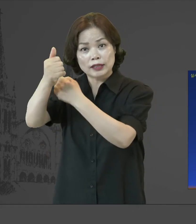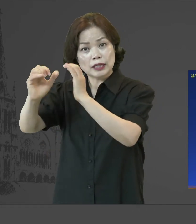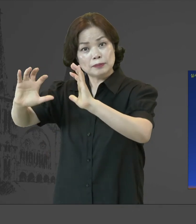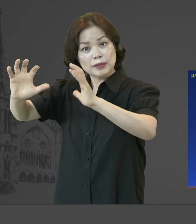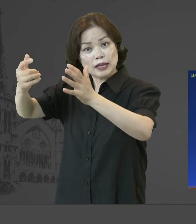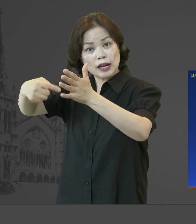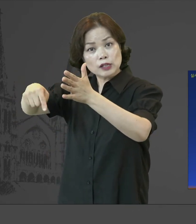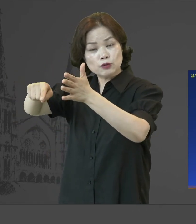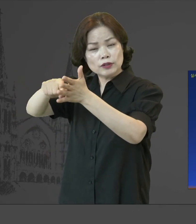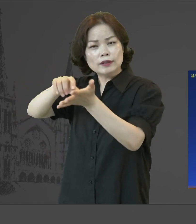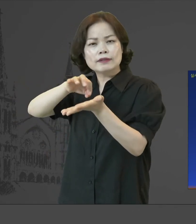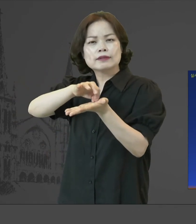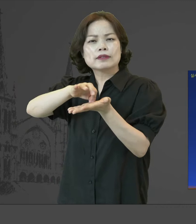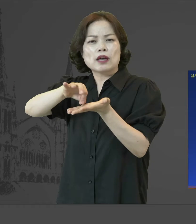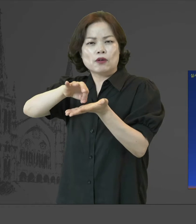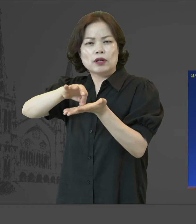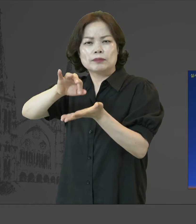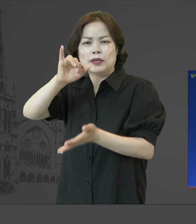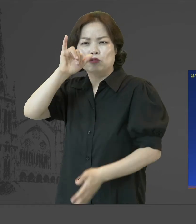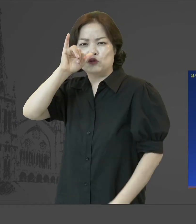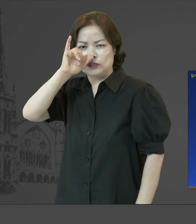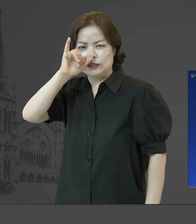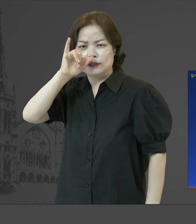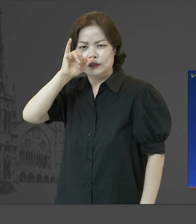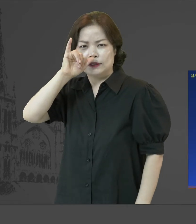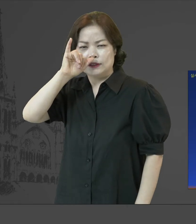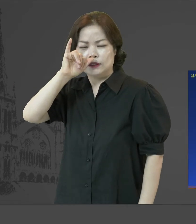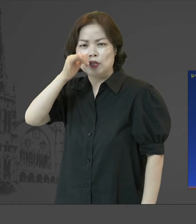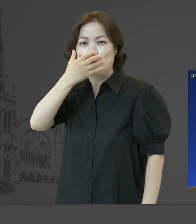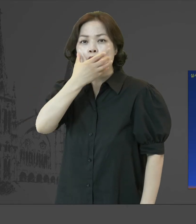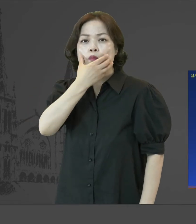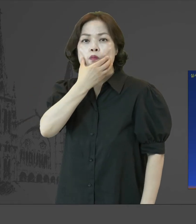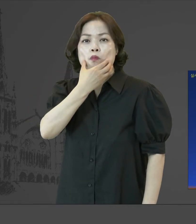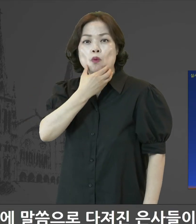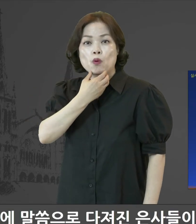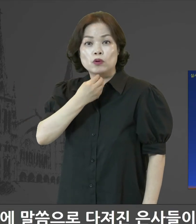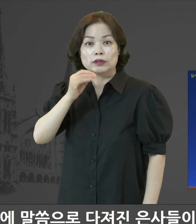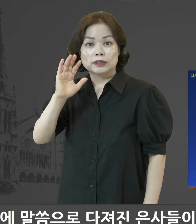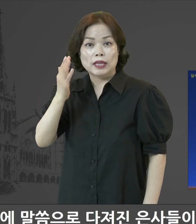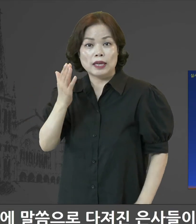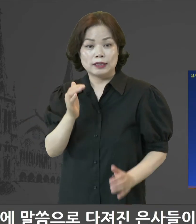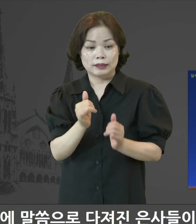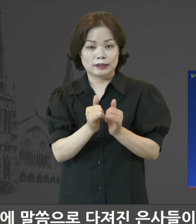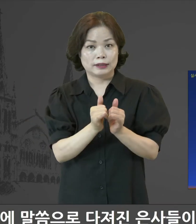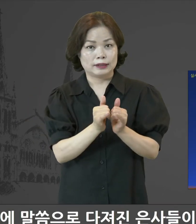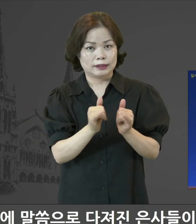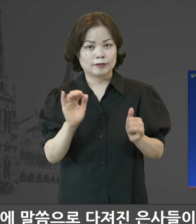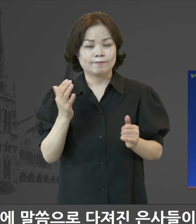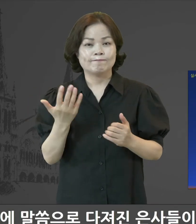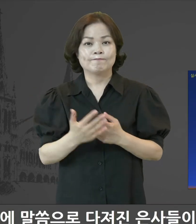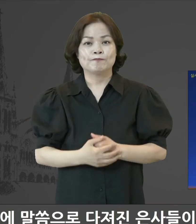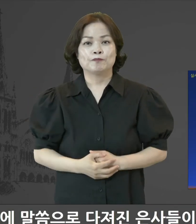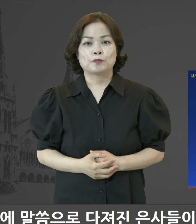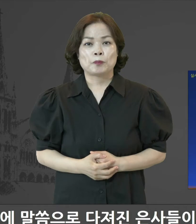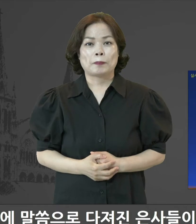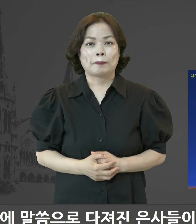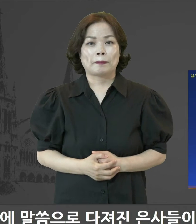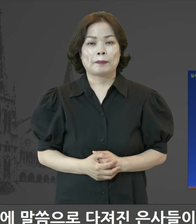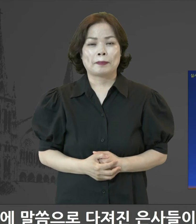위해서 쓰임 받을 수 있는 그런 복된 자료가 된다는 것이죠.